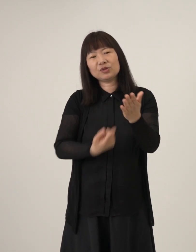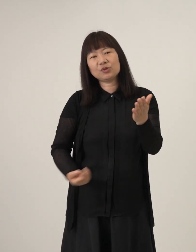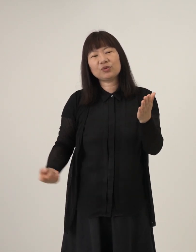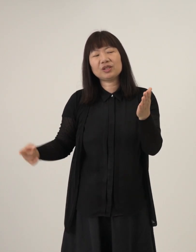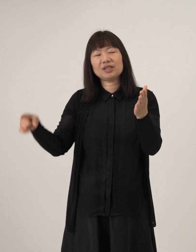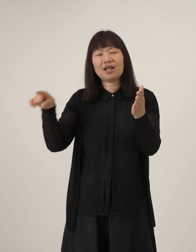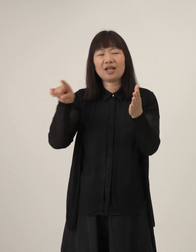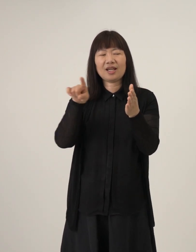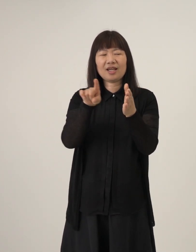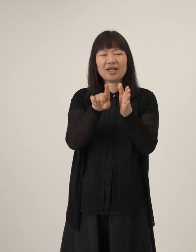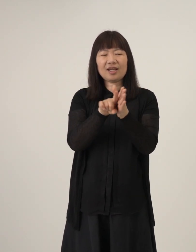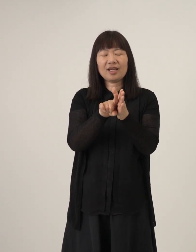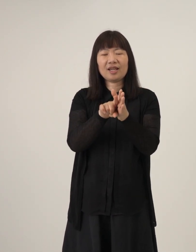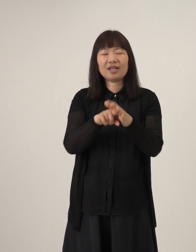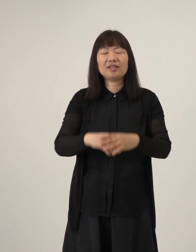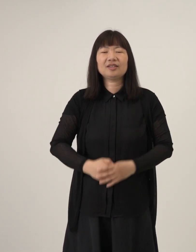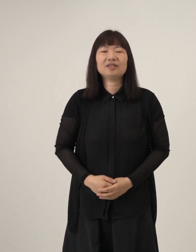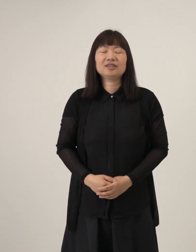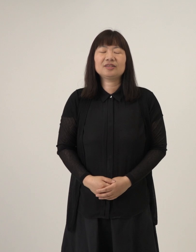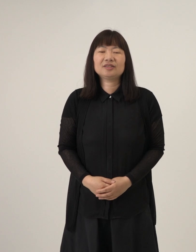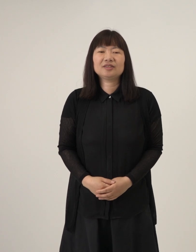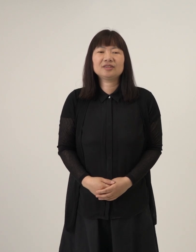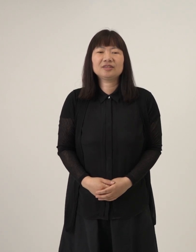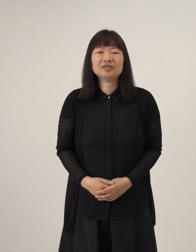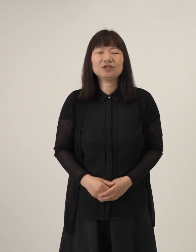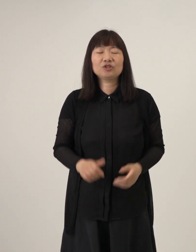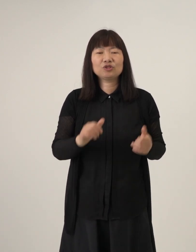나를 위해